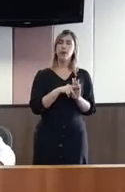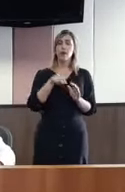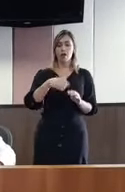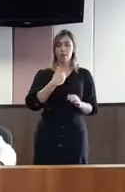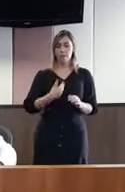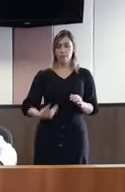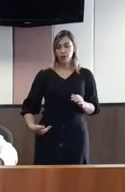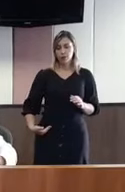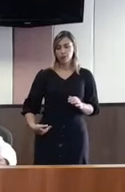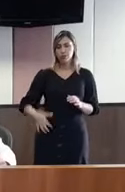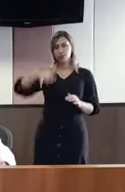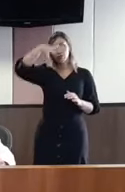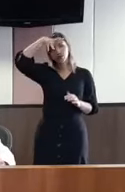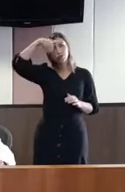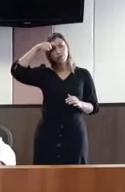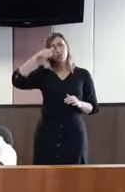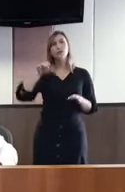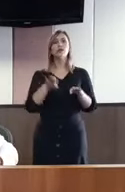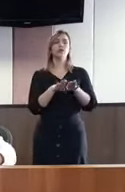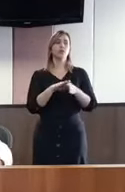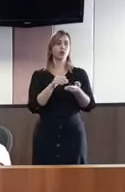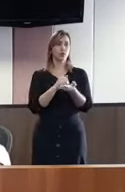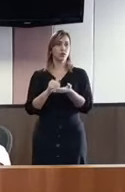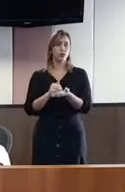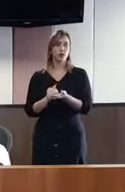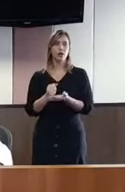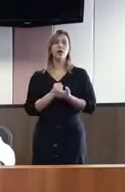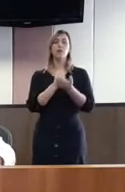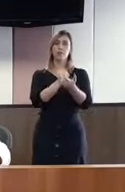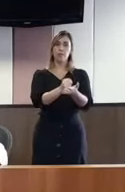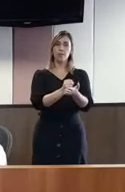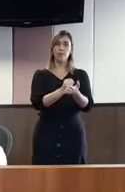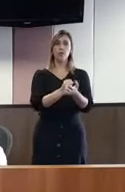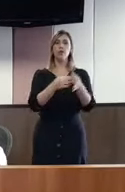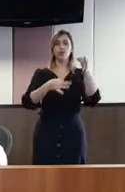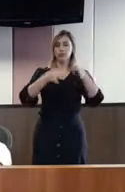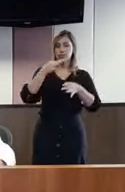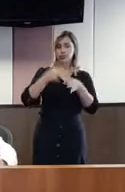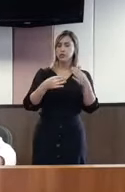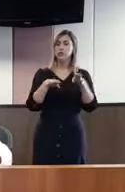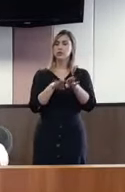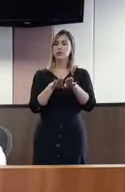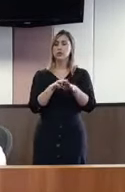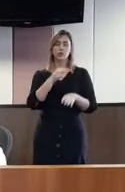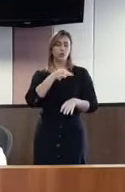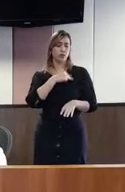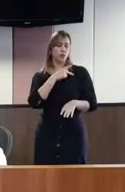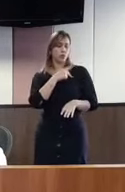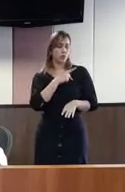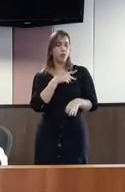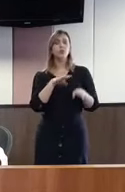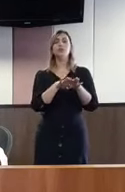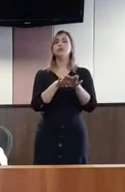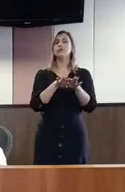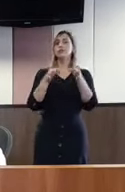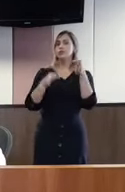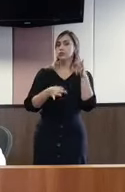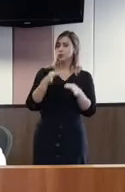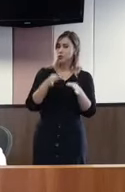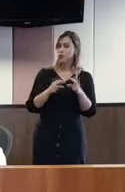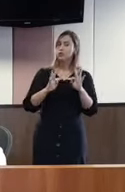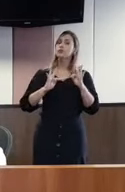Mato Grosso, com as nossas secretarias, com o apoio da Assembleia, com o apoio do Ministério Público, com o apoio do Tribunal de Justiça, do Tribunal